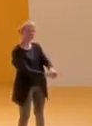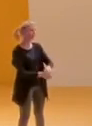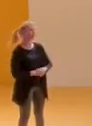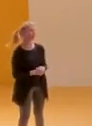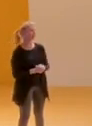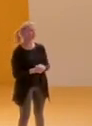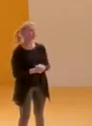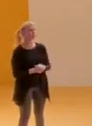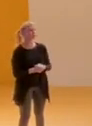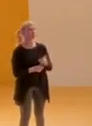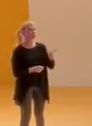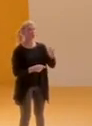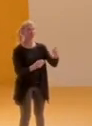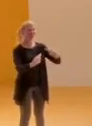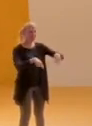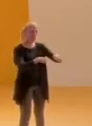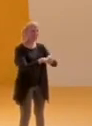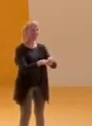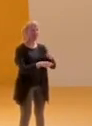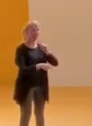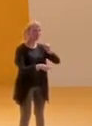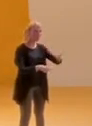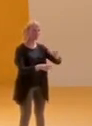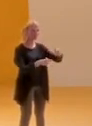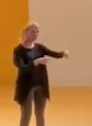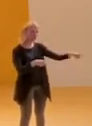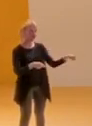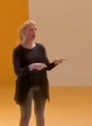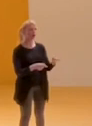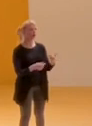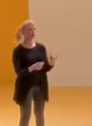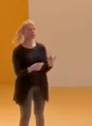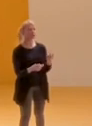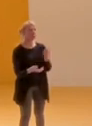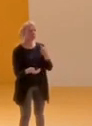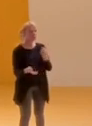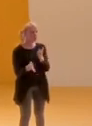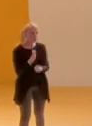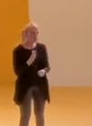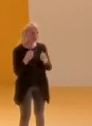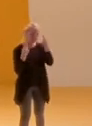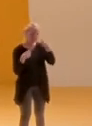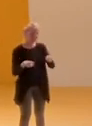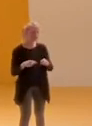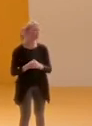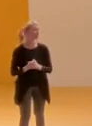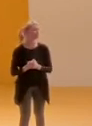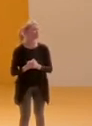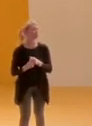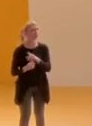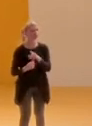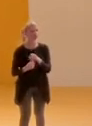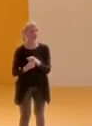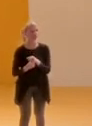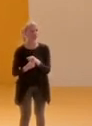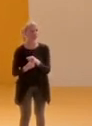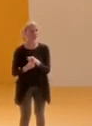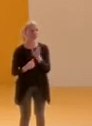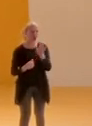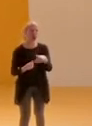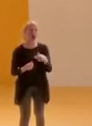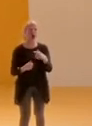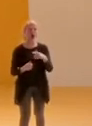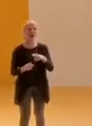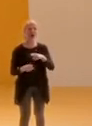żeby wykonywali jakieś ich polecenia to nie odnosiło skutku do czasu aż z kredą zaczęli chodzić